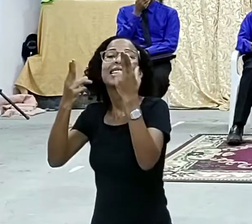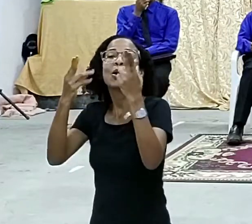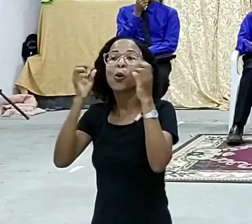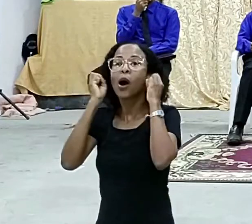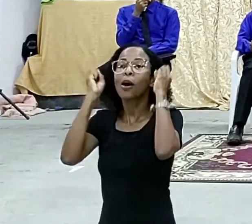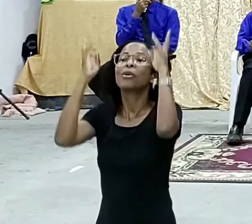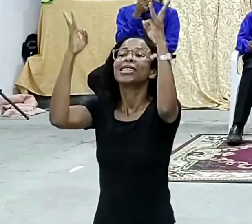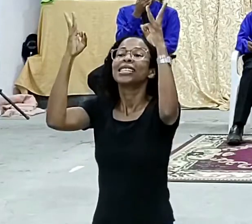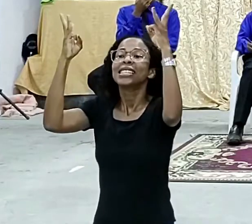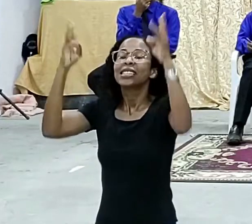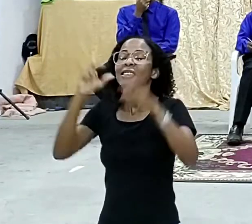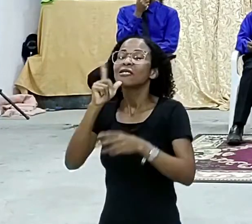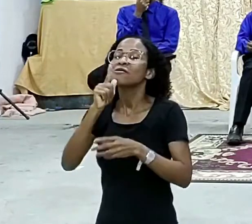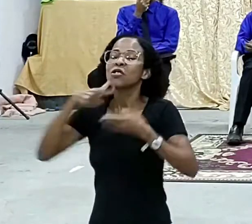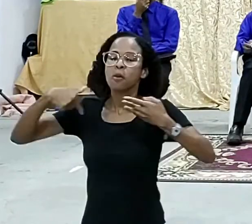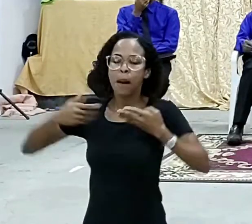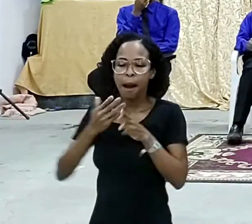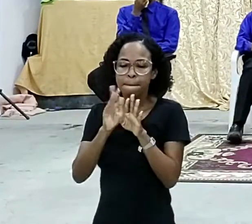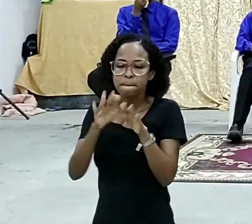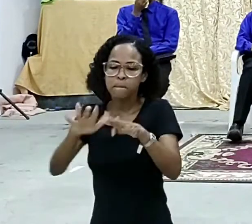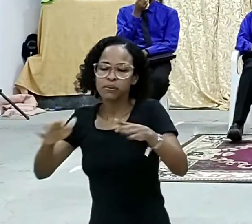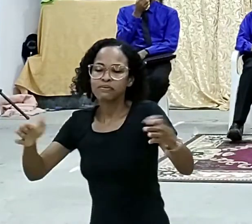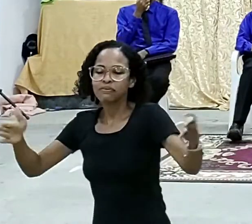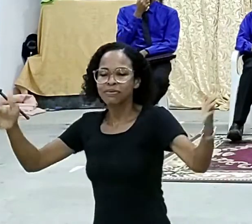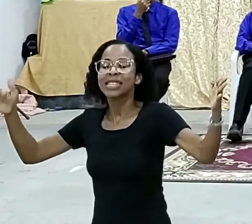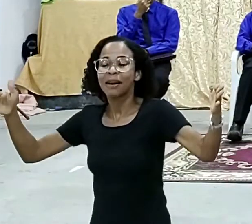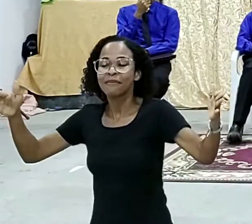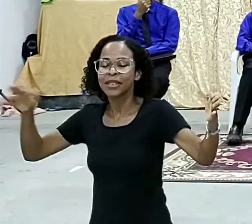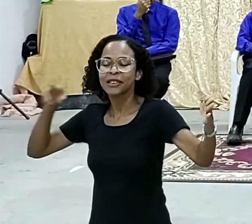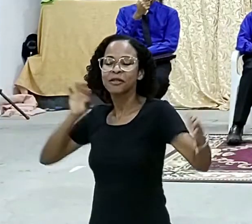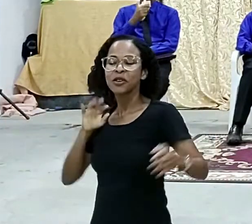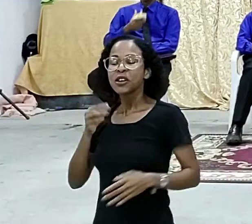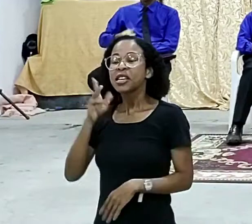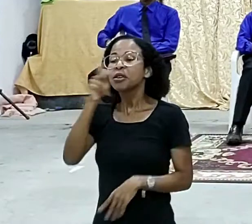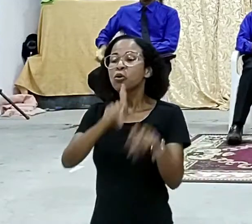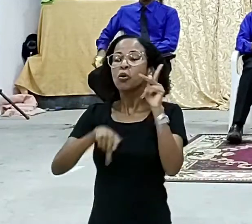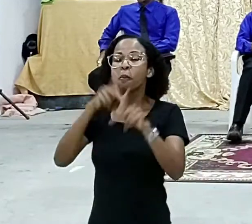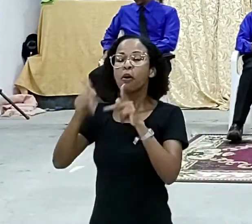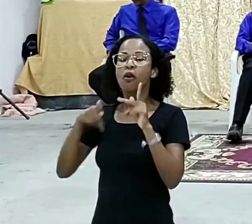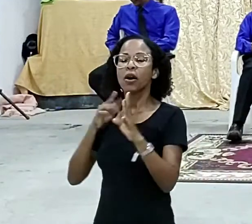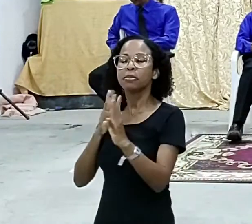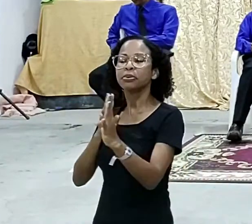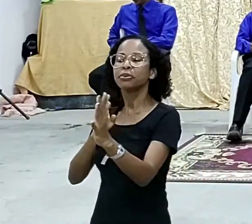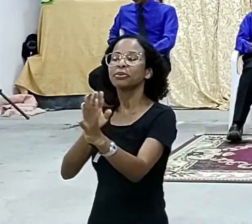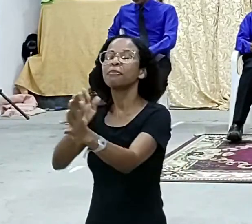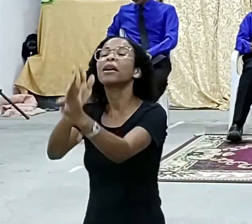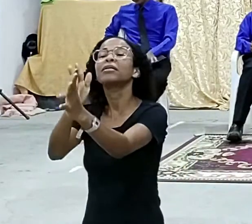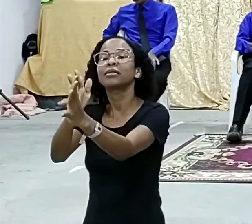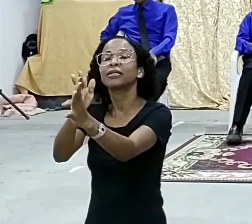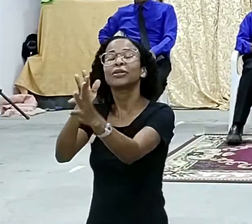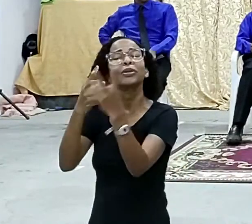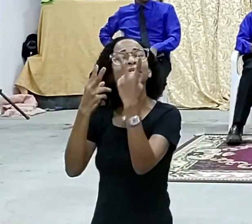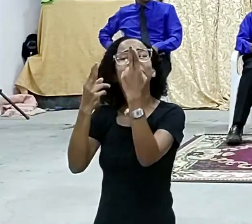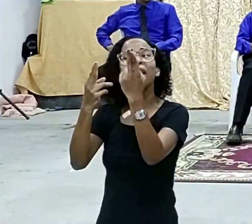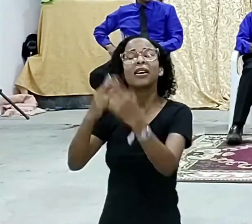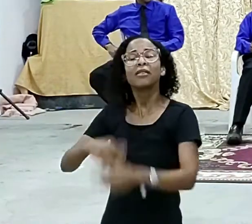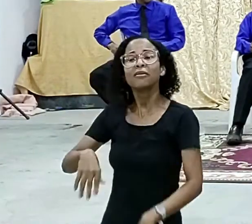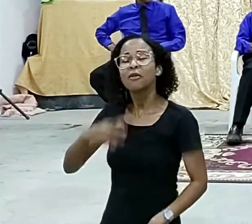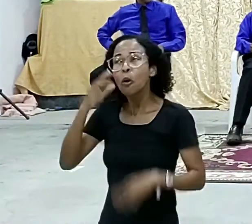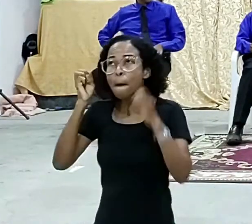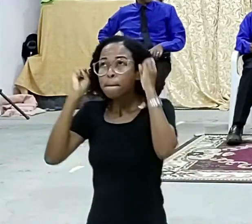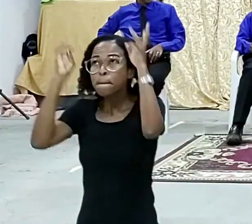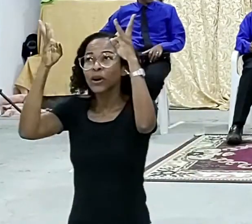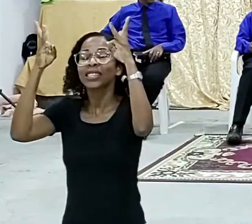Ele adorou, ele pediu a Deus, ele fez corretamente. Moisés, estende a vara sobre o